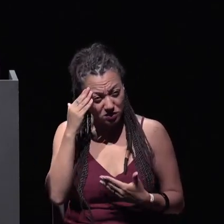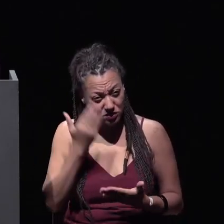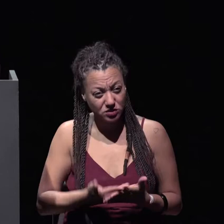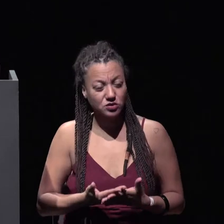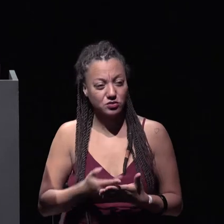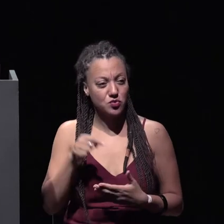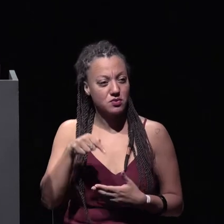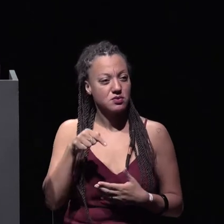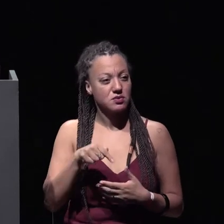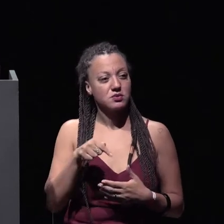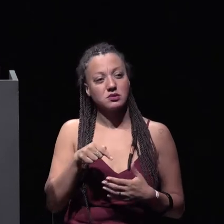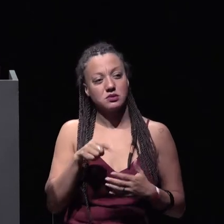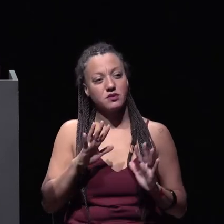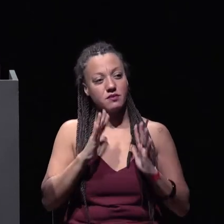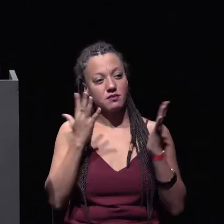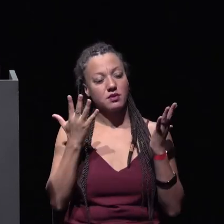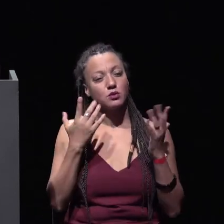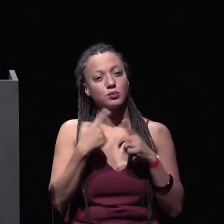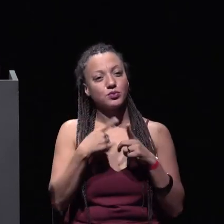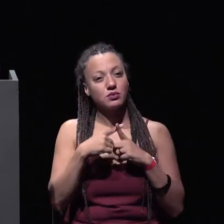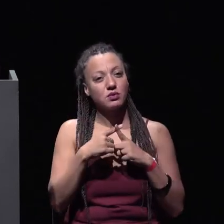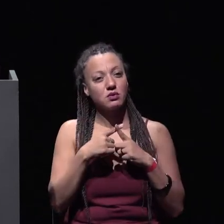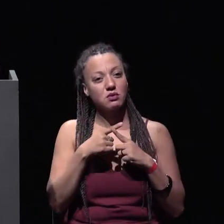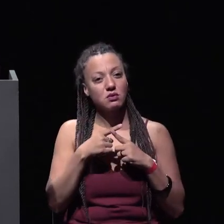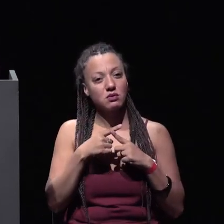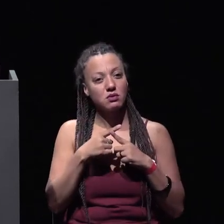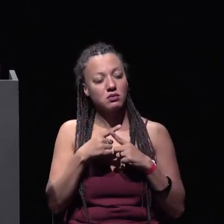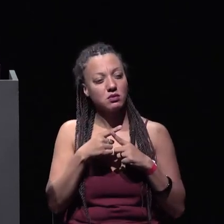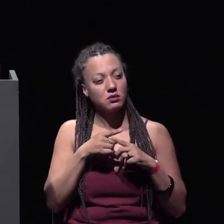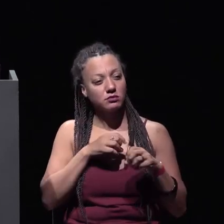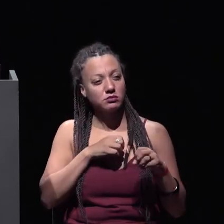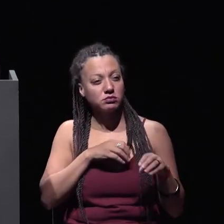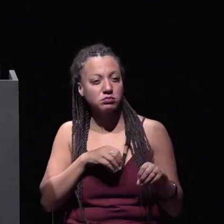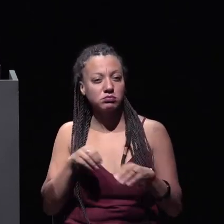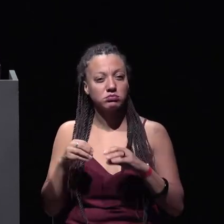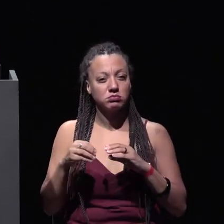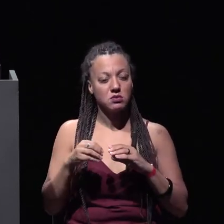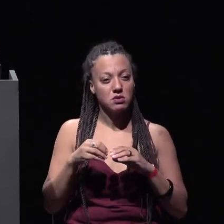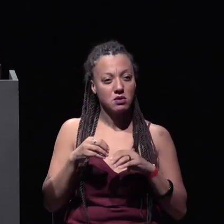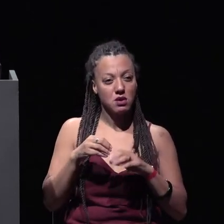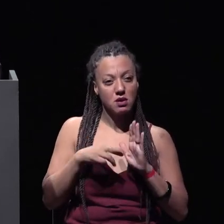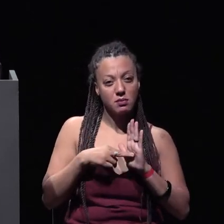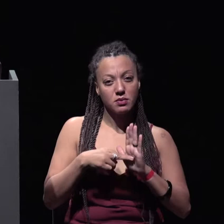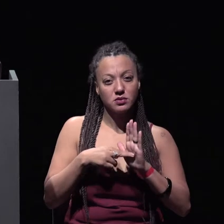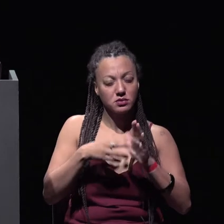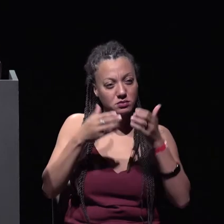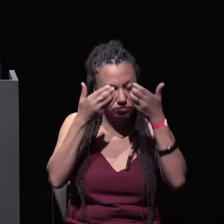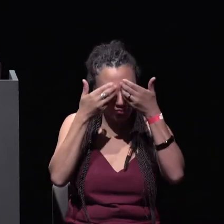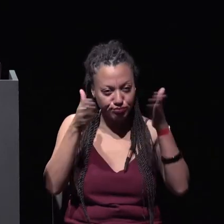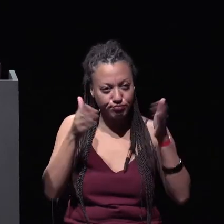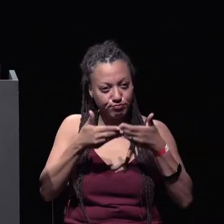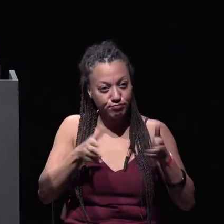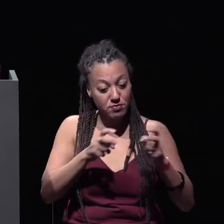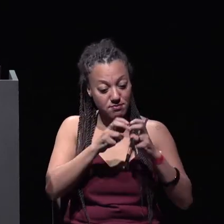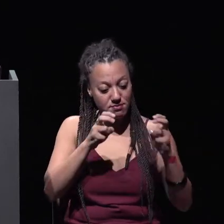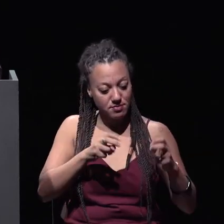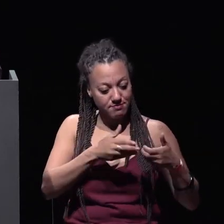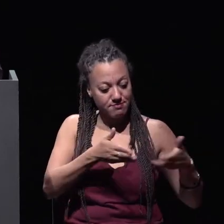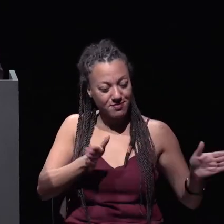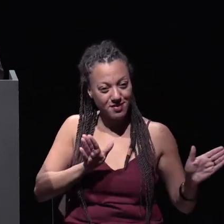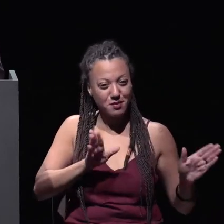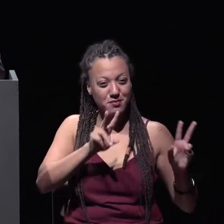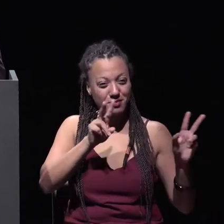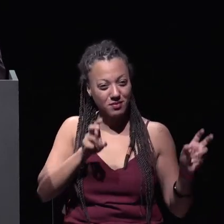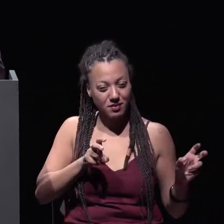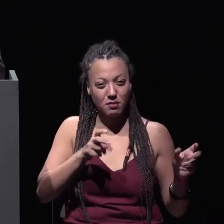como um catalisador é uma possível enfim que represente uma possível abertura inclusive do masp a esse tipo de